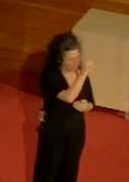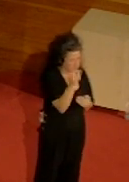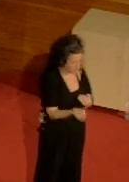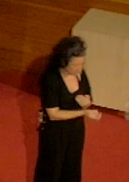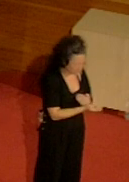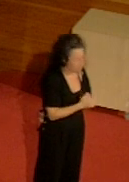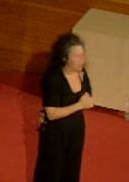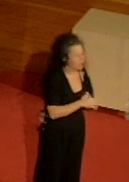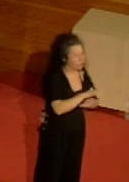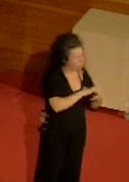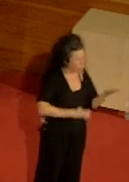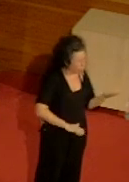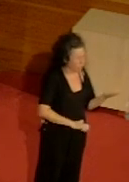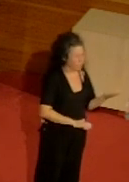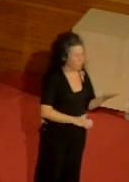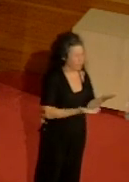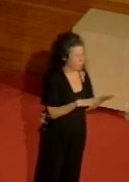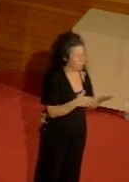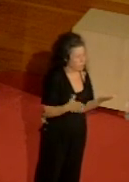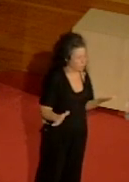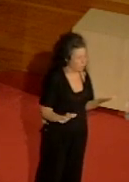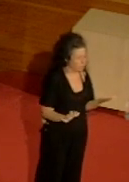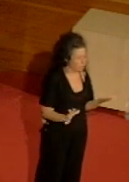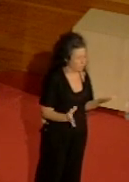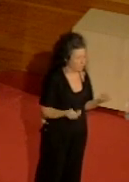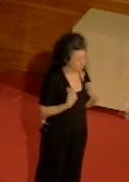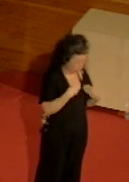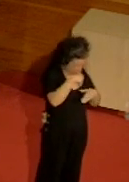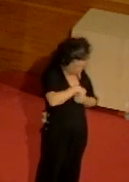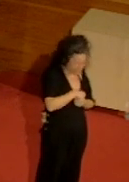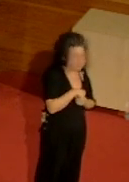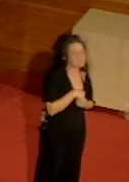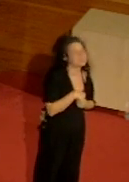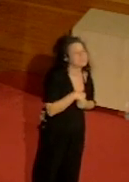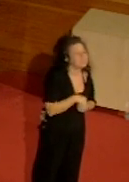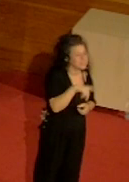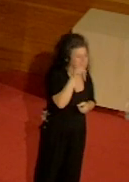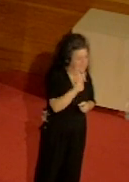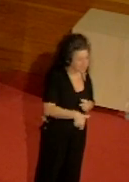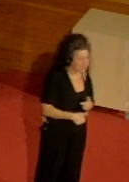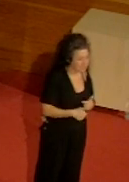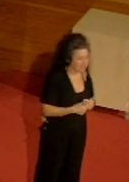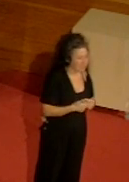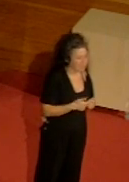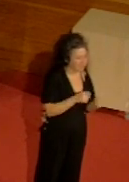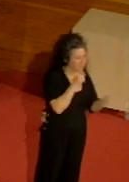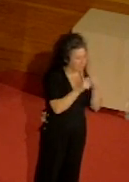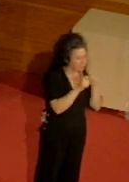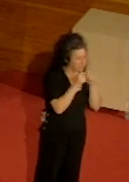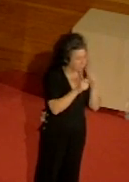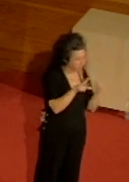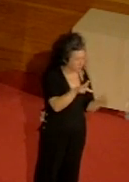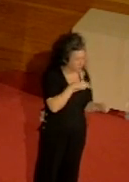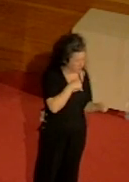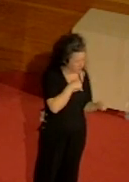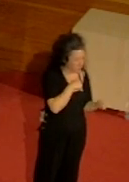habitan kronikarekin, eta Saliu Traore Afrikari buruzko Espainiako kazetaritza saria 2022, Una chabola al